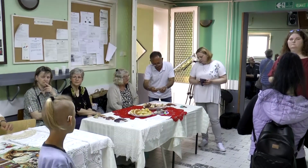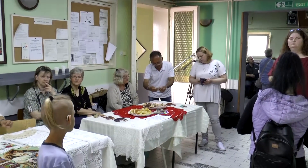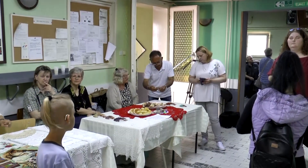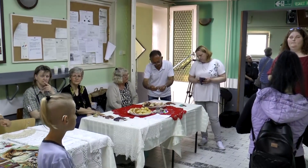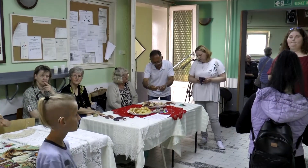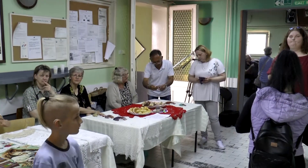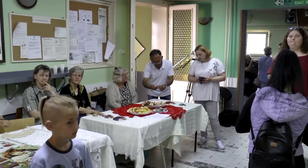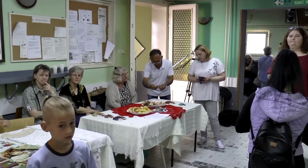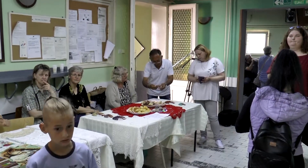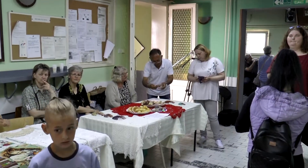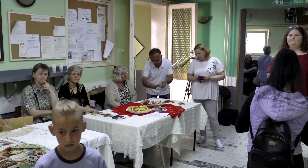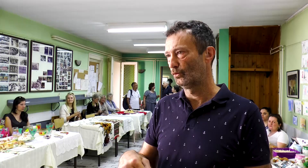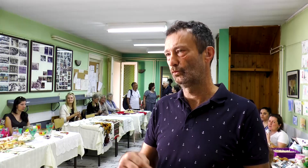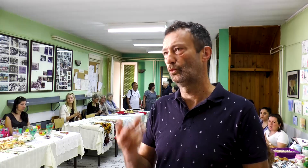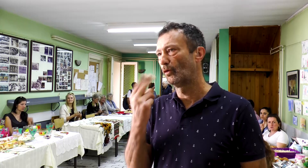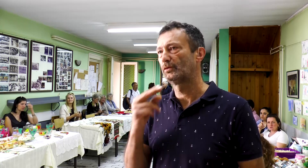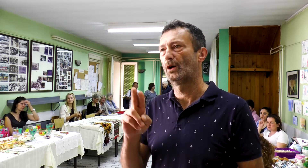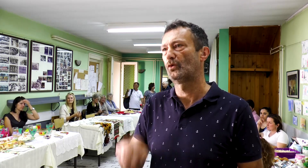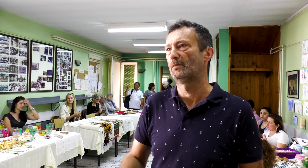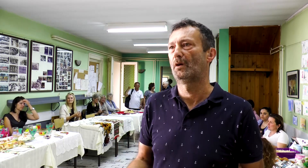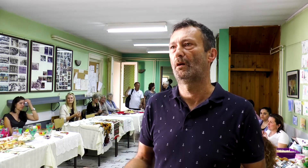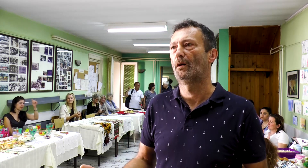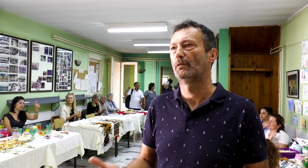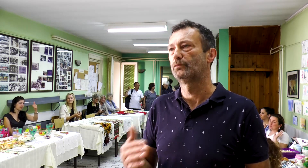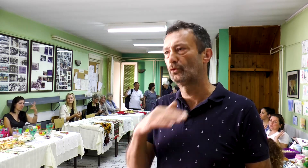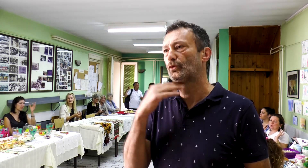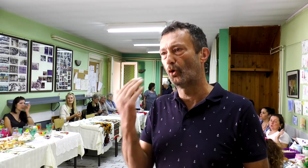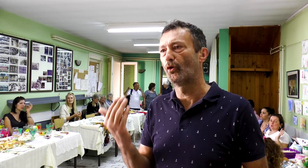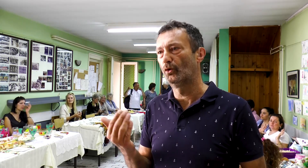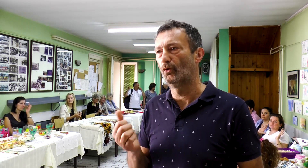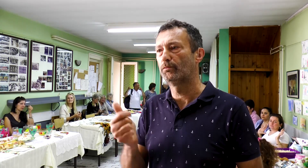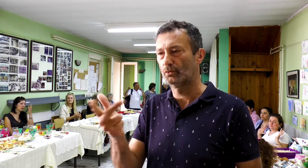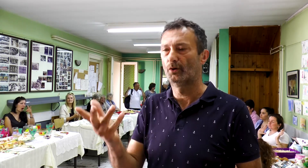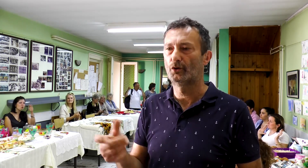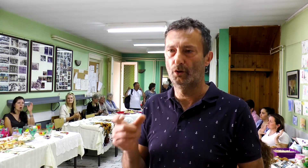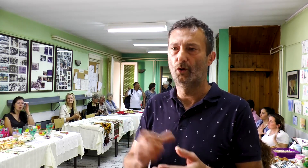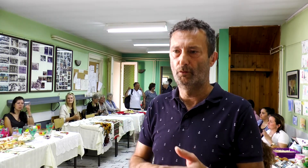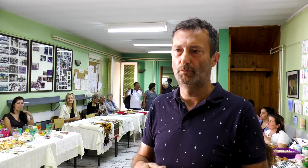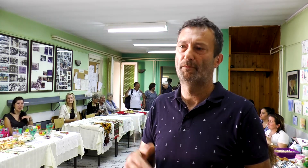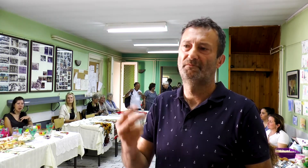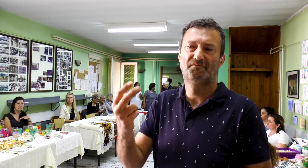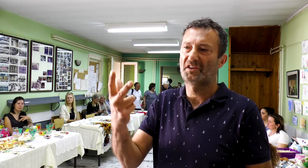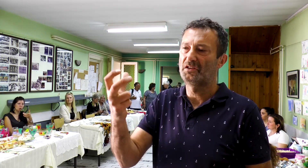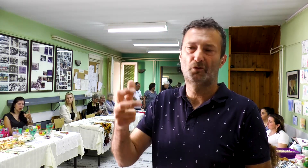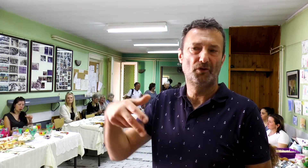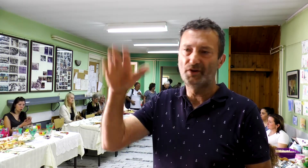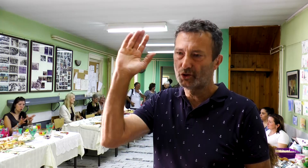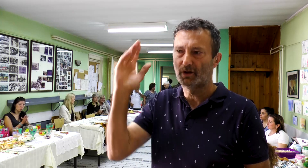koliko imate članova? Da. U Novom Sadu ima dosta